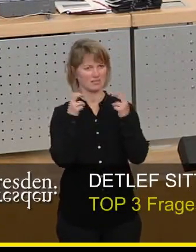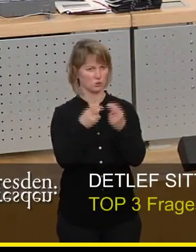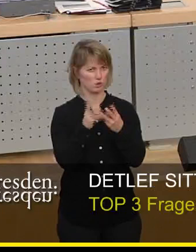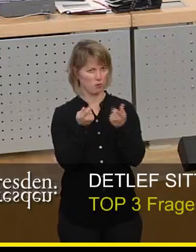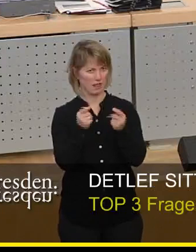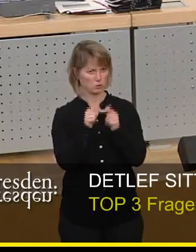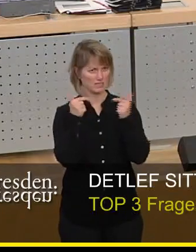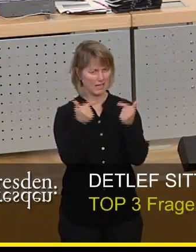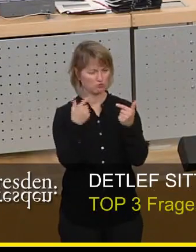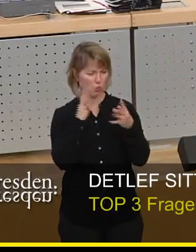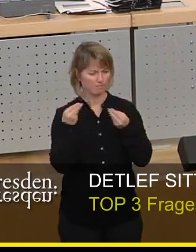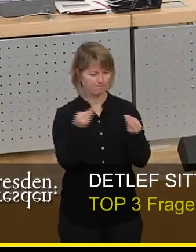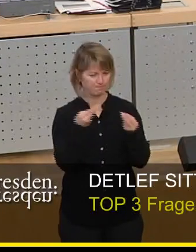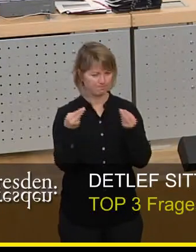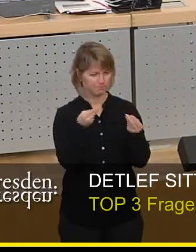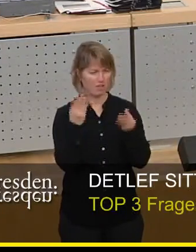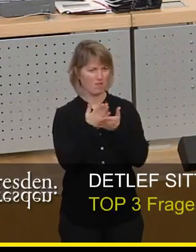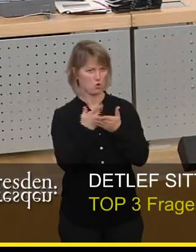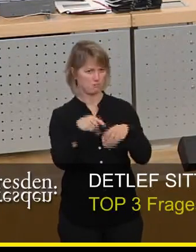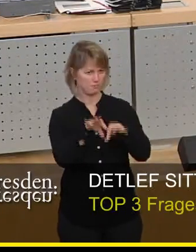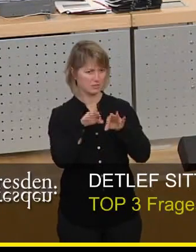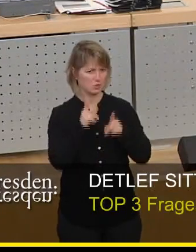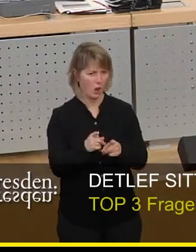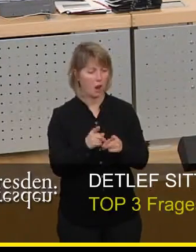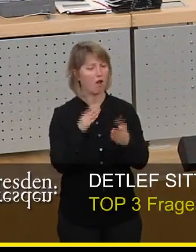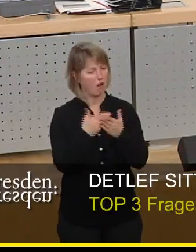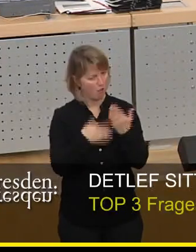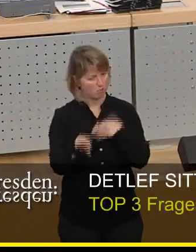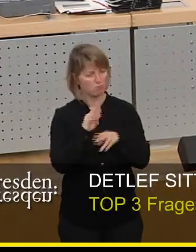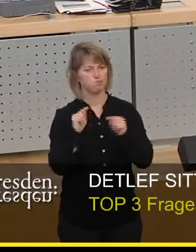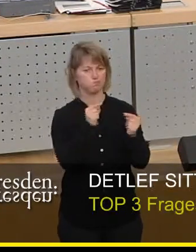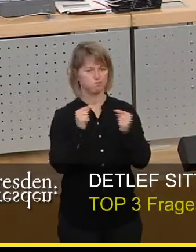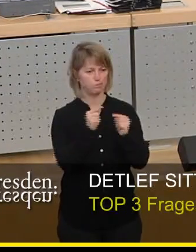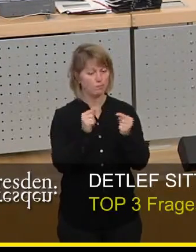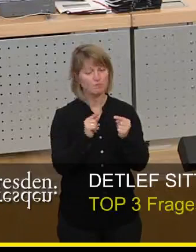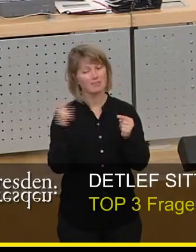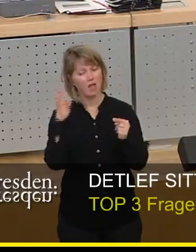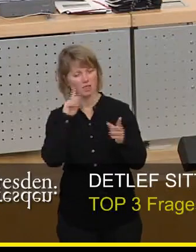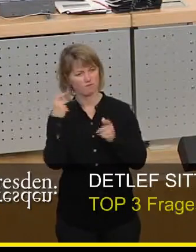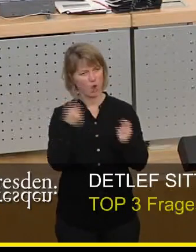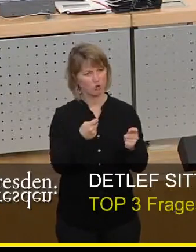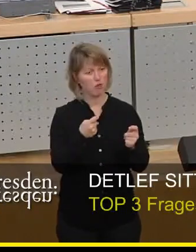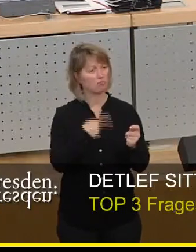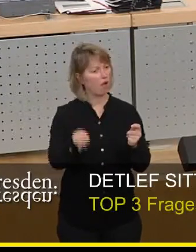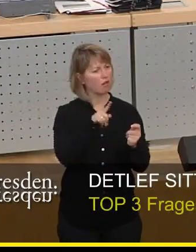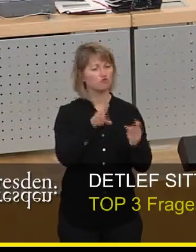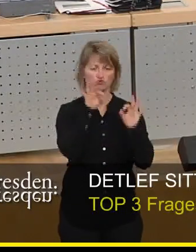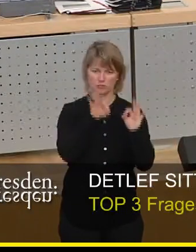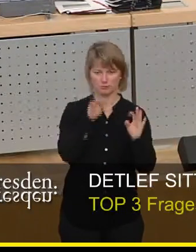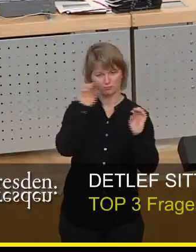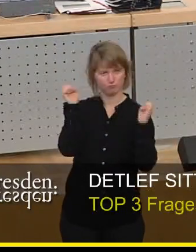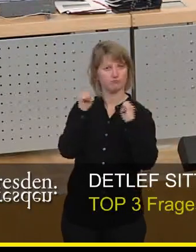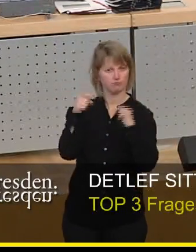diskutiert und erörtert. Man hat sich unter Abwägung aller Belange einvernehmlich der von den Gutachtern vorgeschlagenen Variante angeschlossen, die